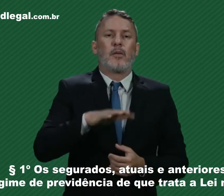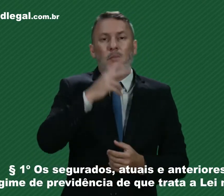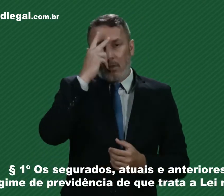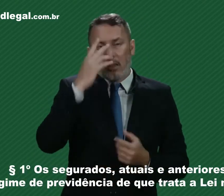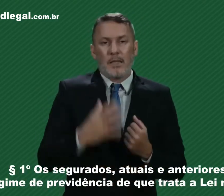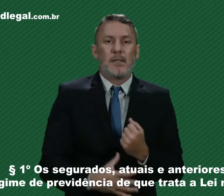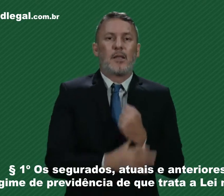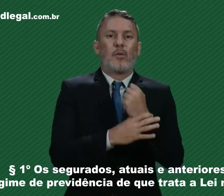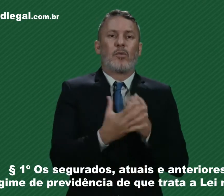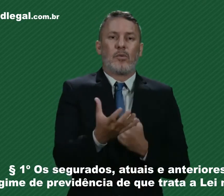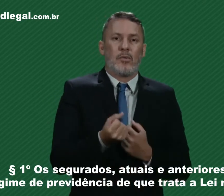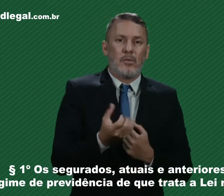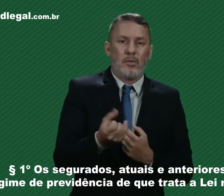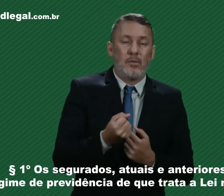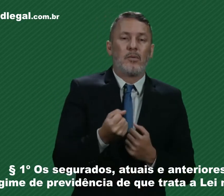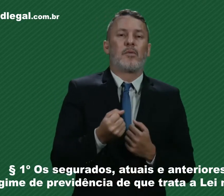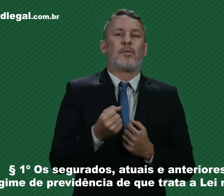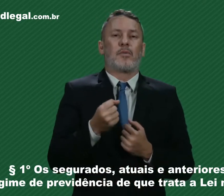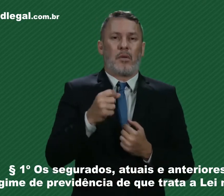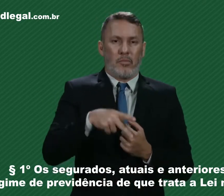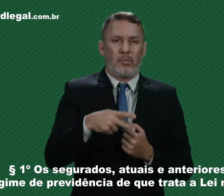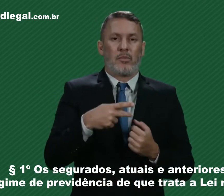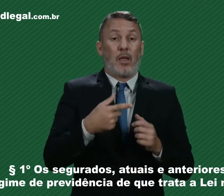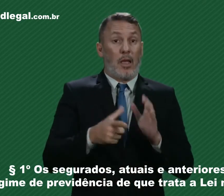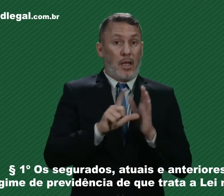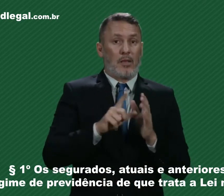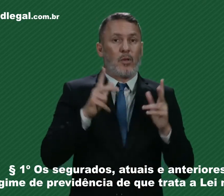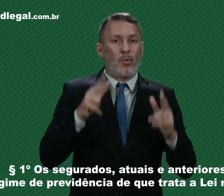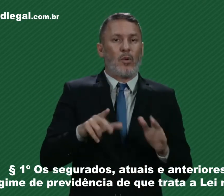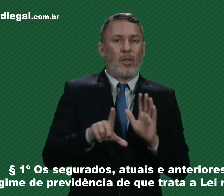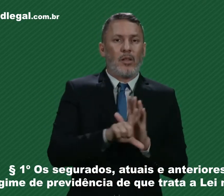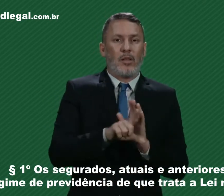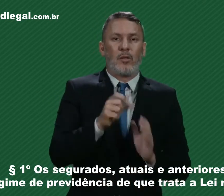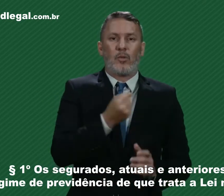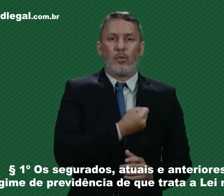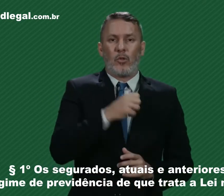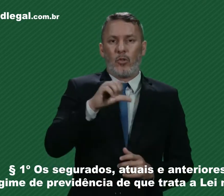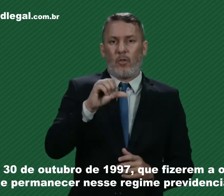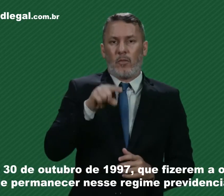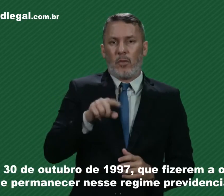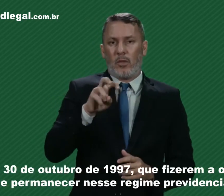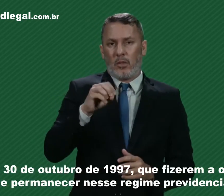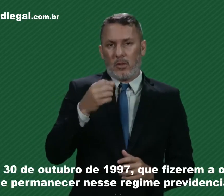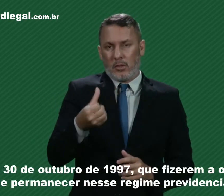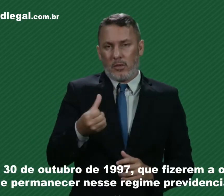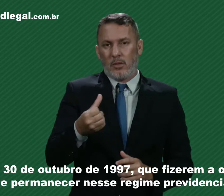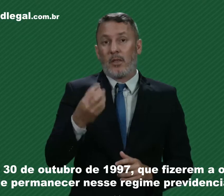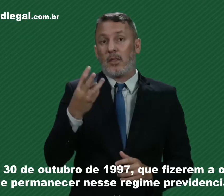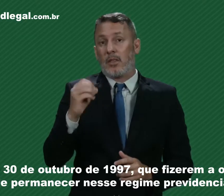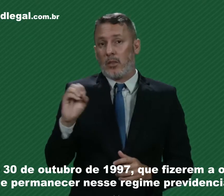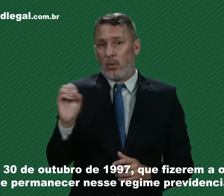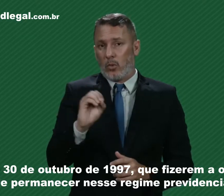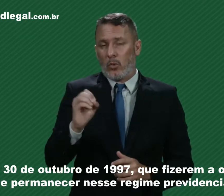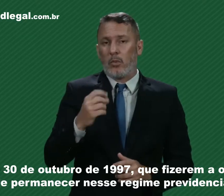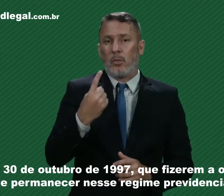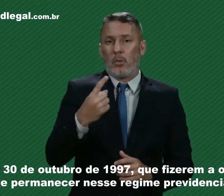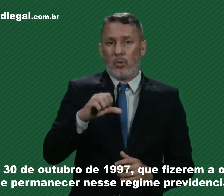segurados atuais e anteriores do regime de previdência de que trata a Lei 9.506, de 30 de outubro